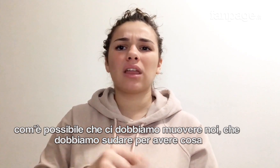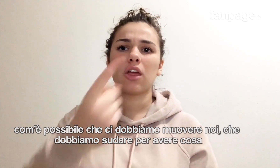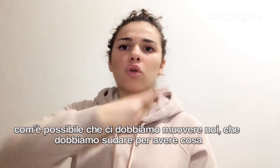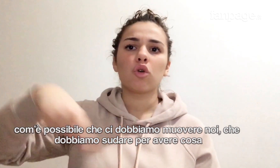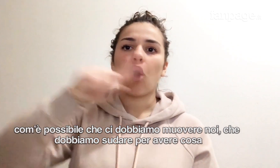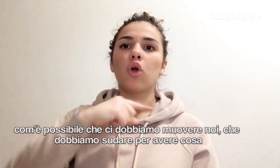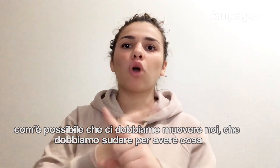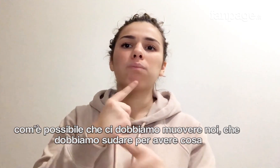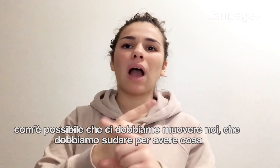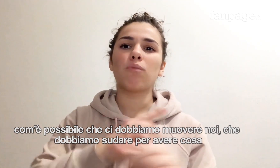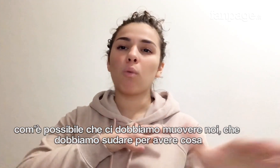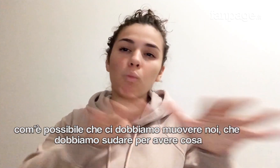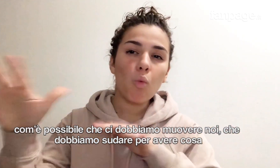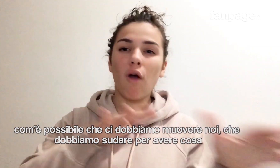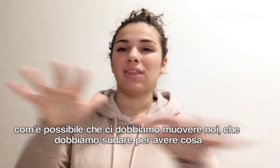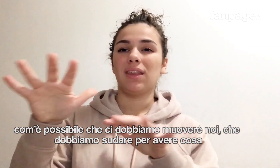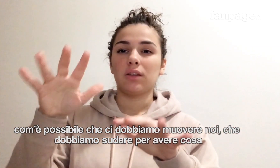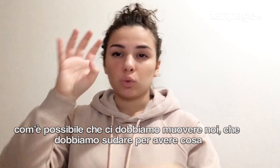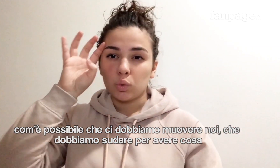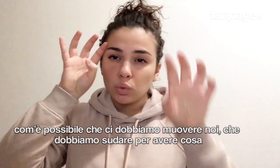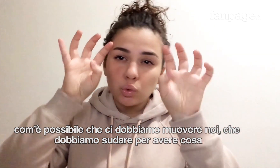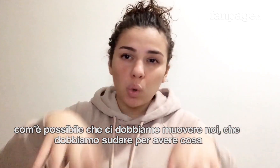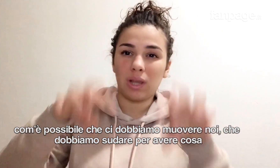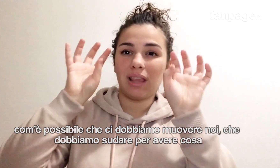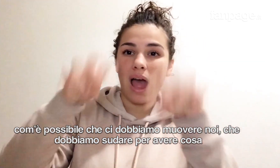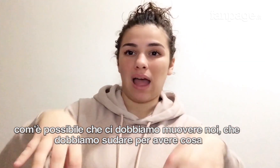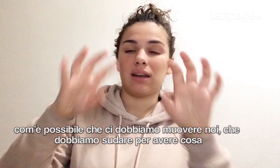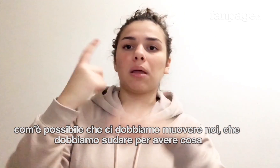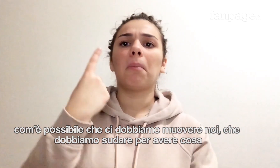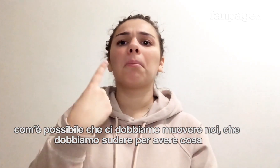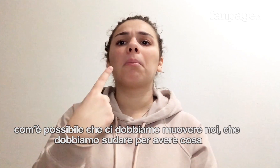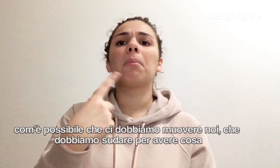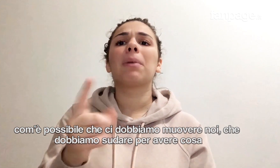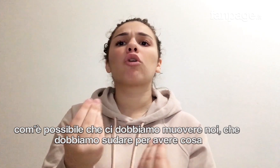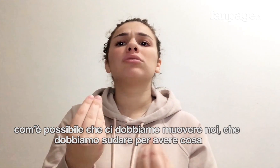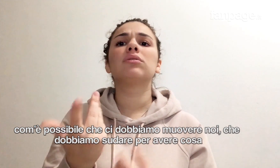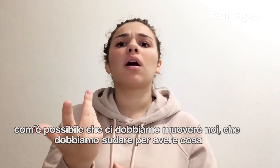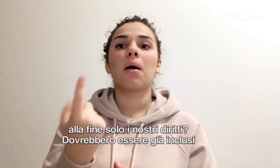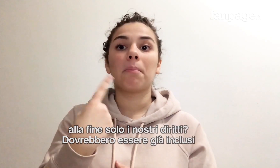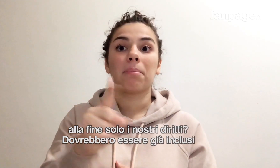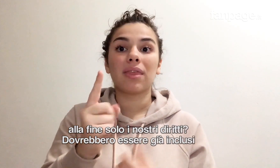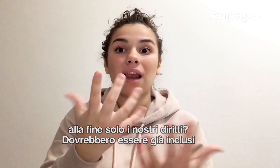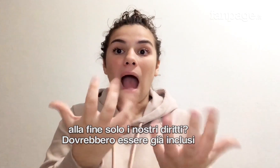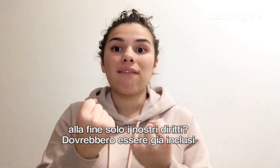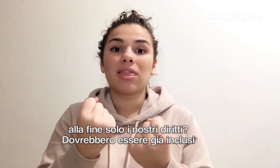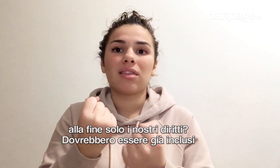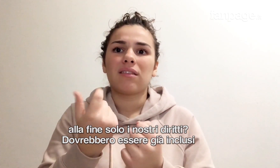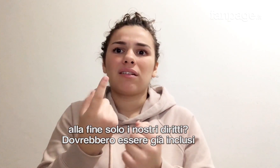Com'è possibile che ci dobbiamo muovere noi, che dobbiamo sudare per avere cosa alla fine? Solo i nostri